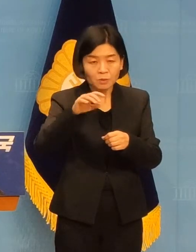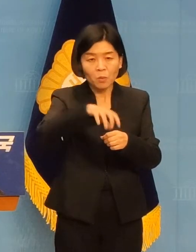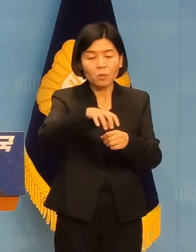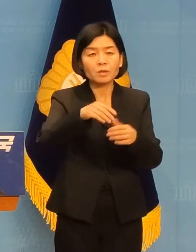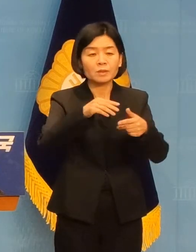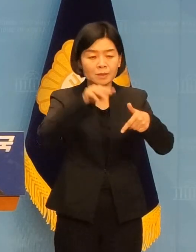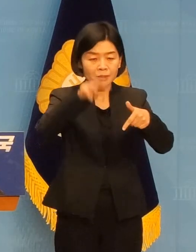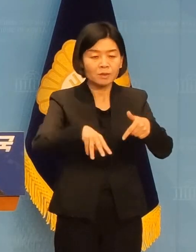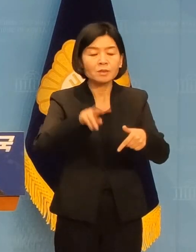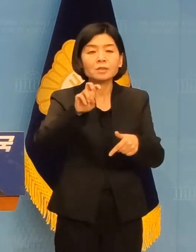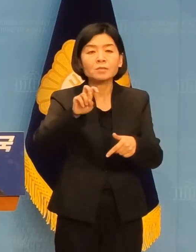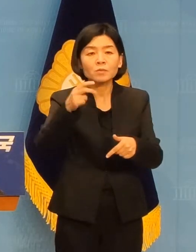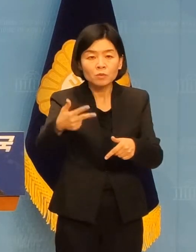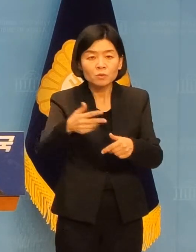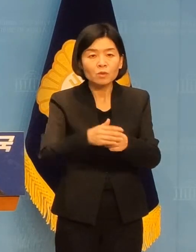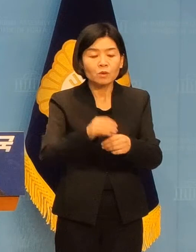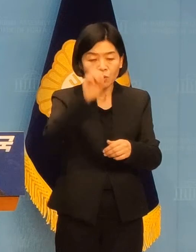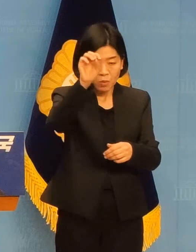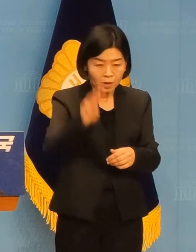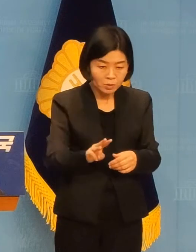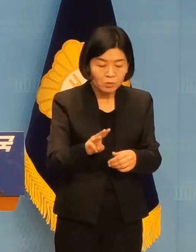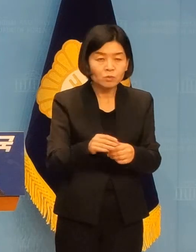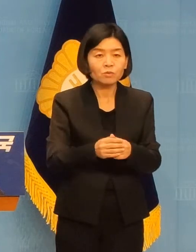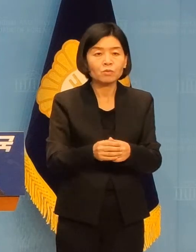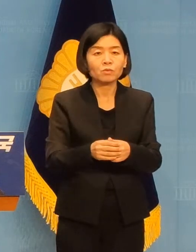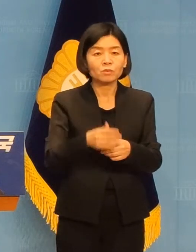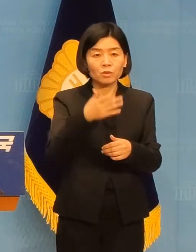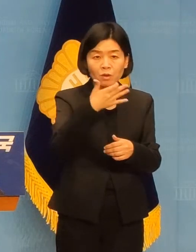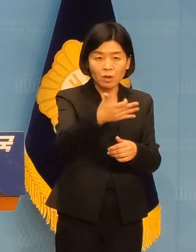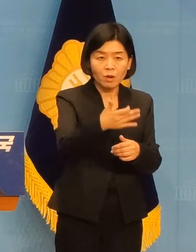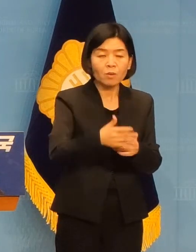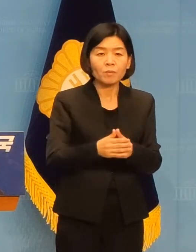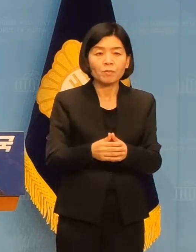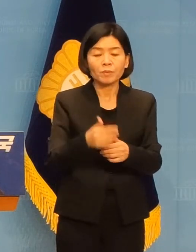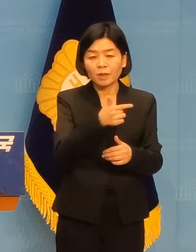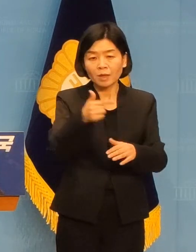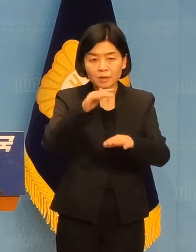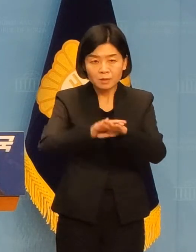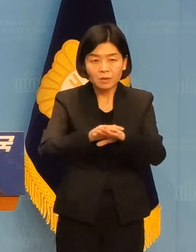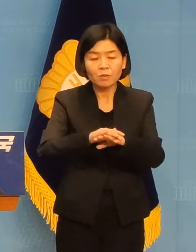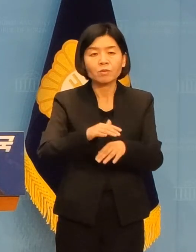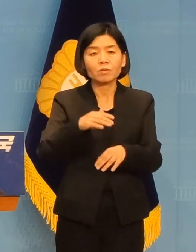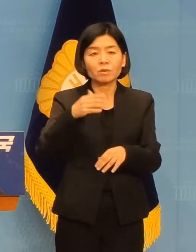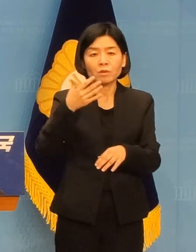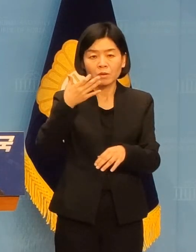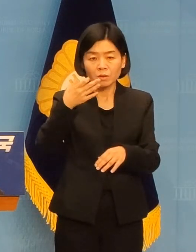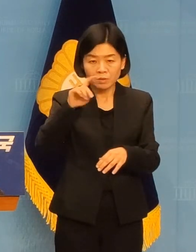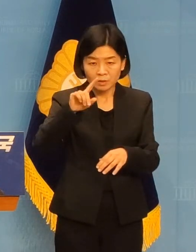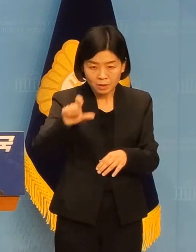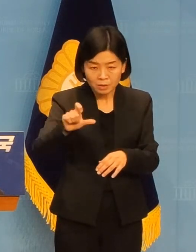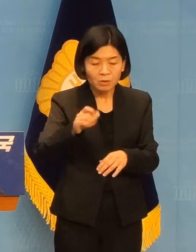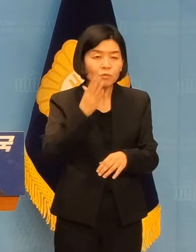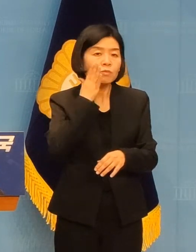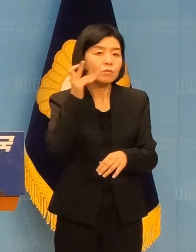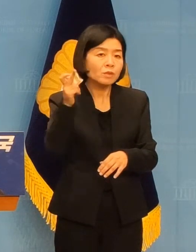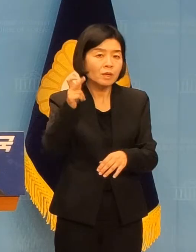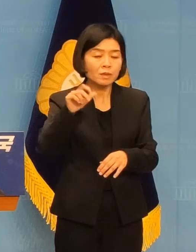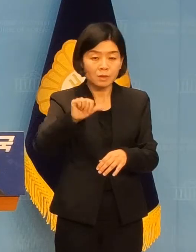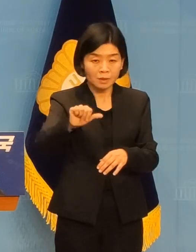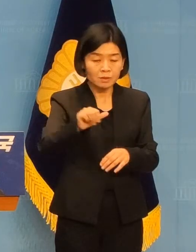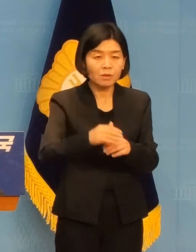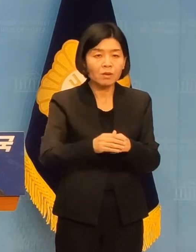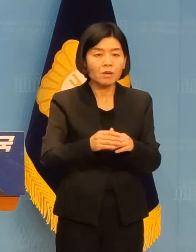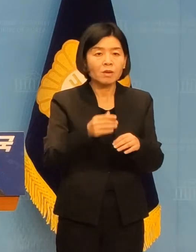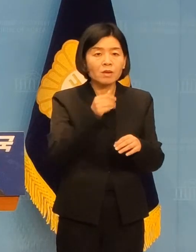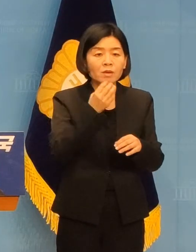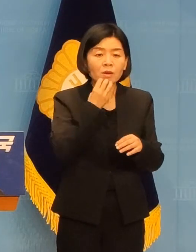인천 26곳, 광주 19곳, 대전 15곳, 울산 5곳,